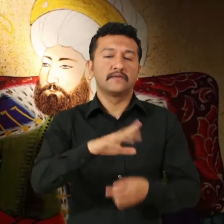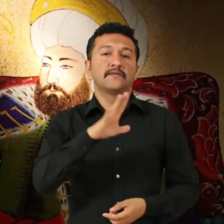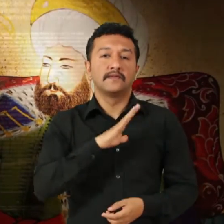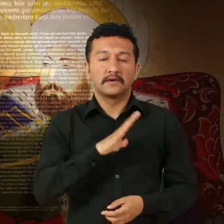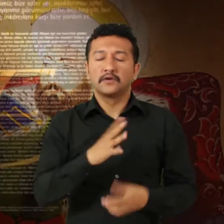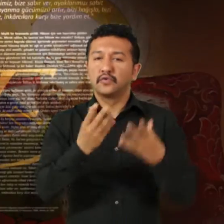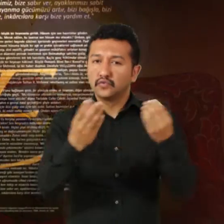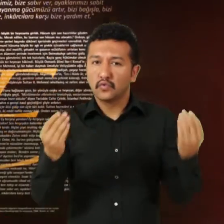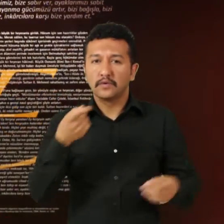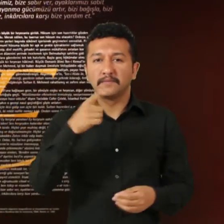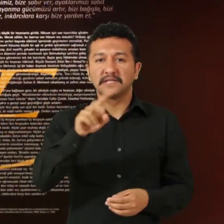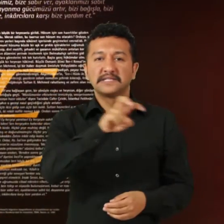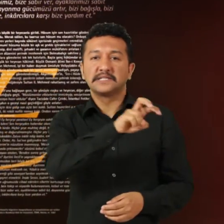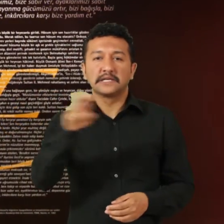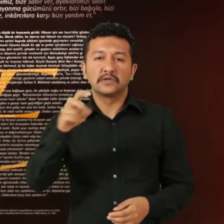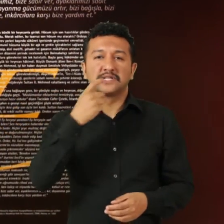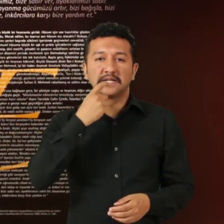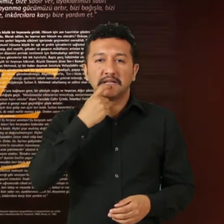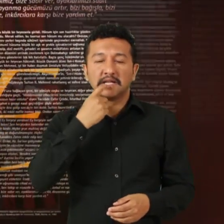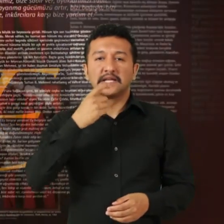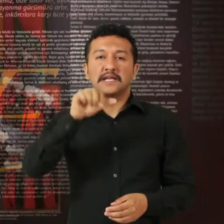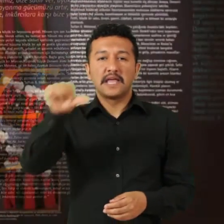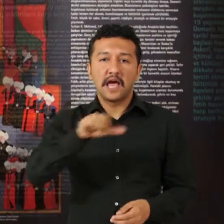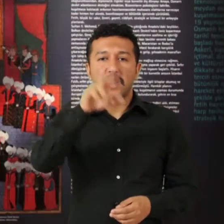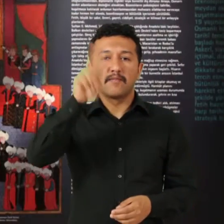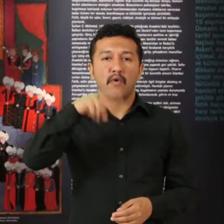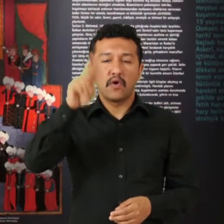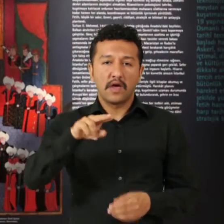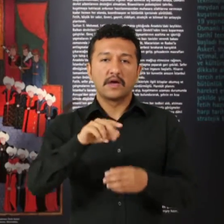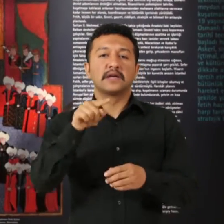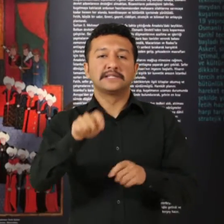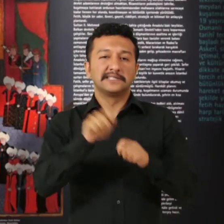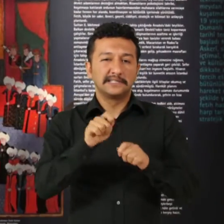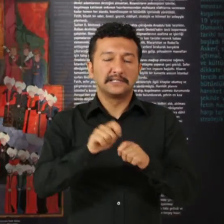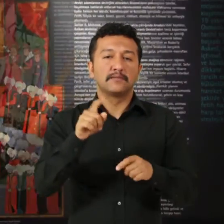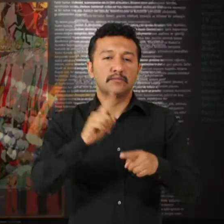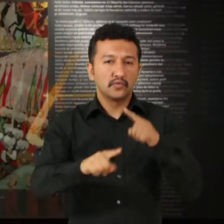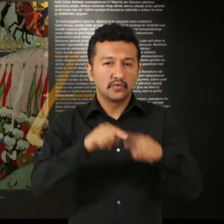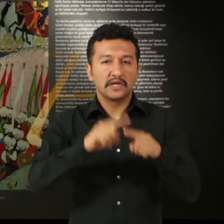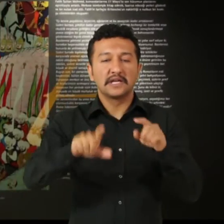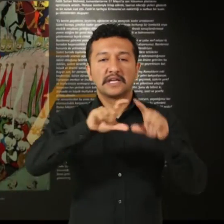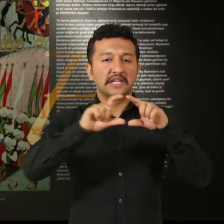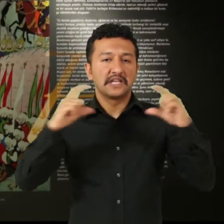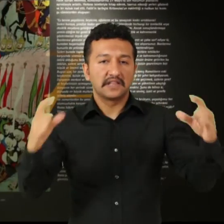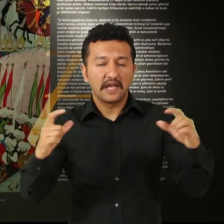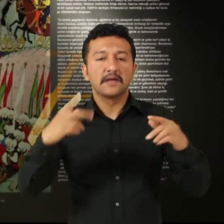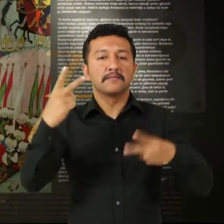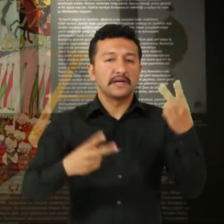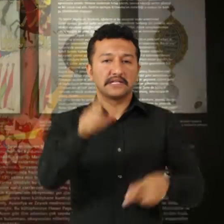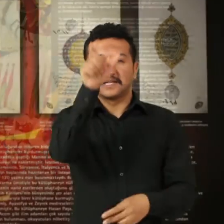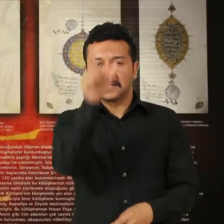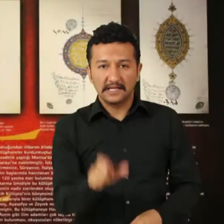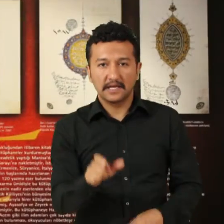olup, çoğu 1800'lü yılların yağlı boya tekniğiyle yapılan bu müzelerin bazıları yatay, bazıları da dikey